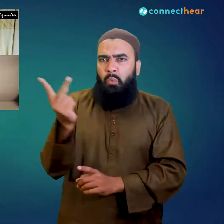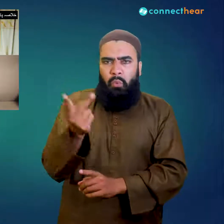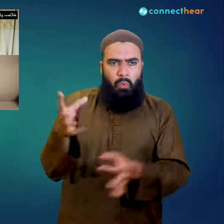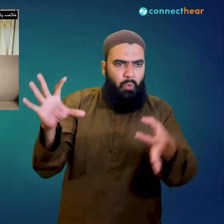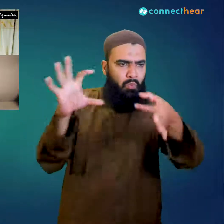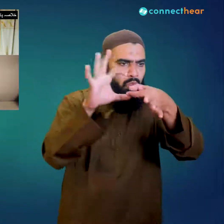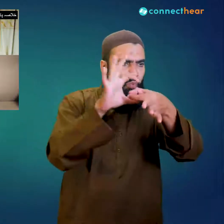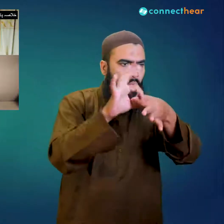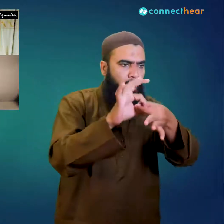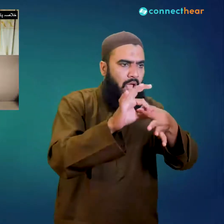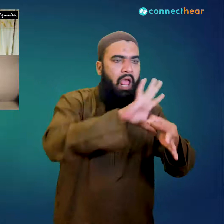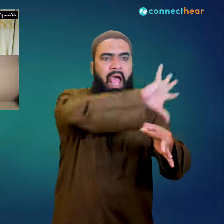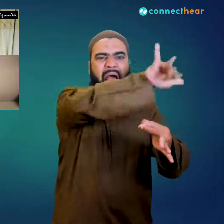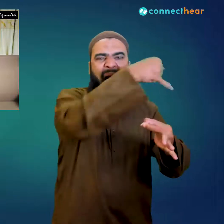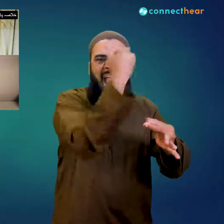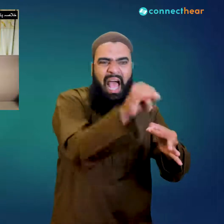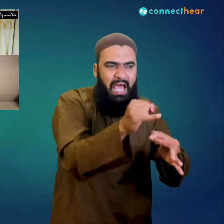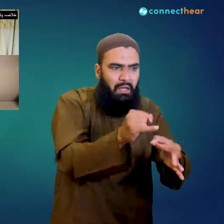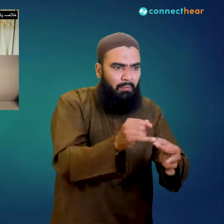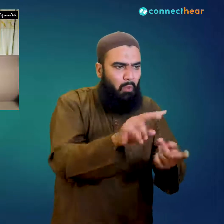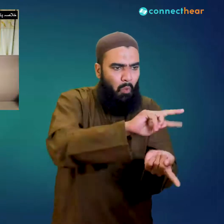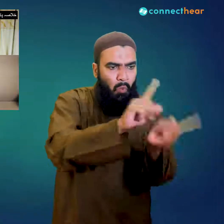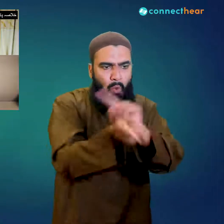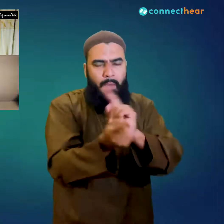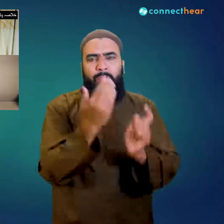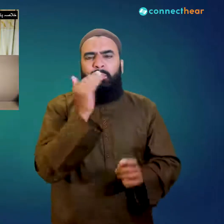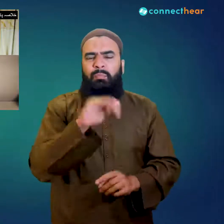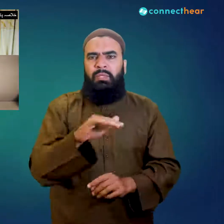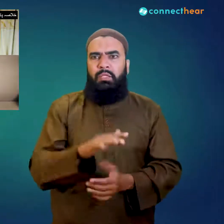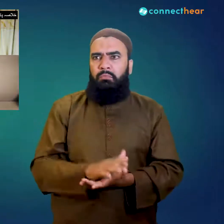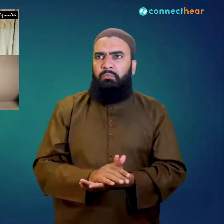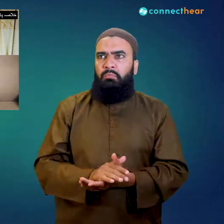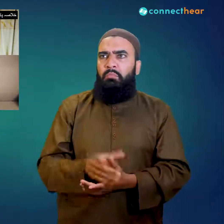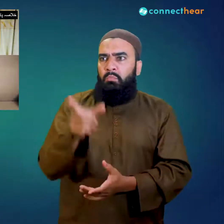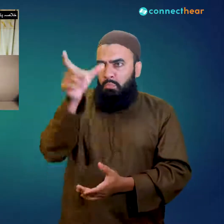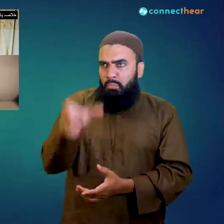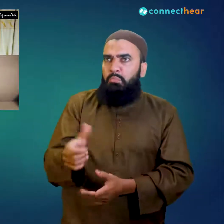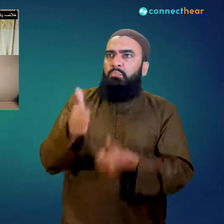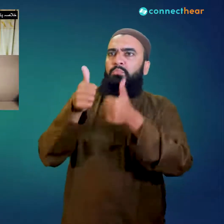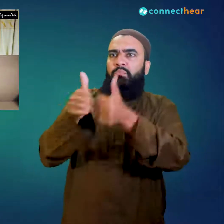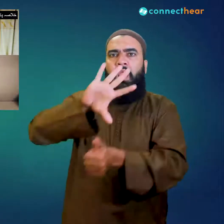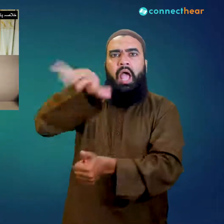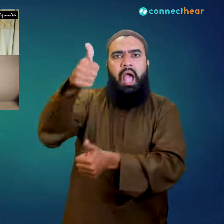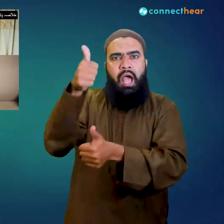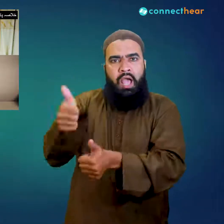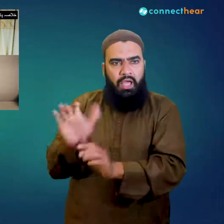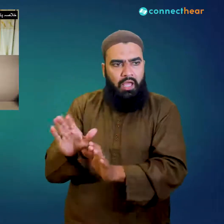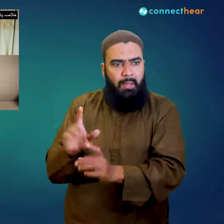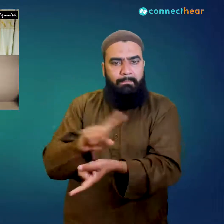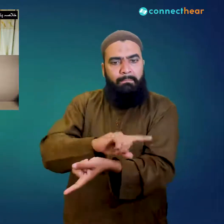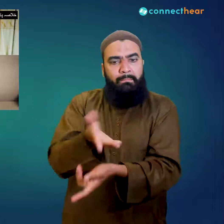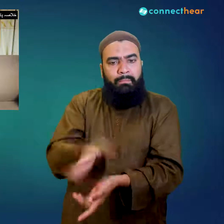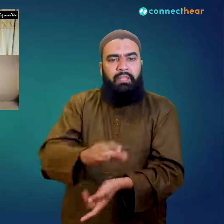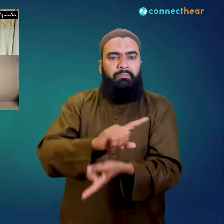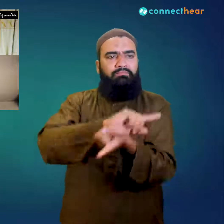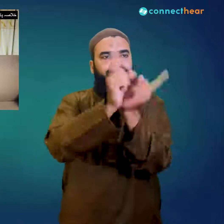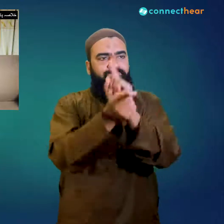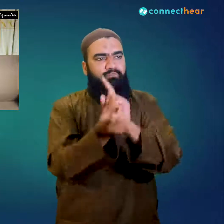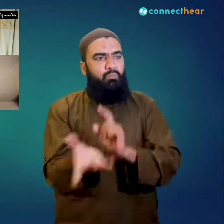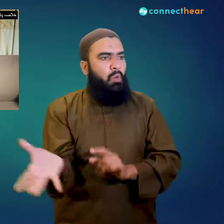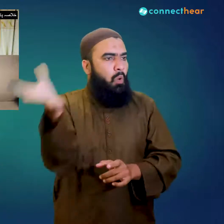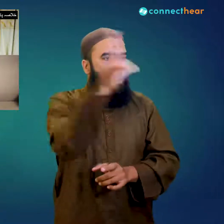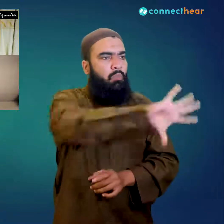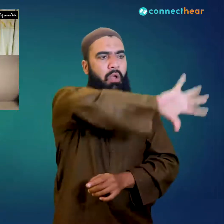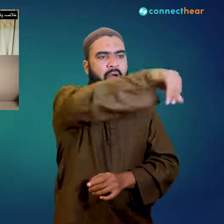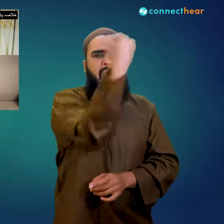کی نسبت کر دی جائے گی تو وہ حلال ہوتے ہوئے بھی، طیب ہوتے ہوئے بھی وہ چیز حرام ہو جائے گی، کیونکہ اس کی نسبت غیر